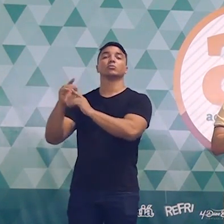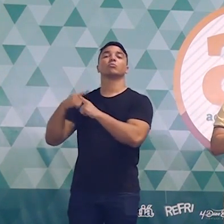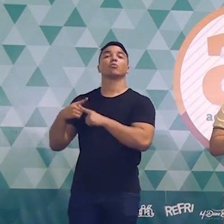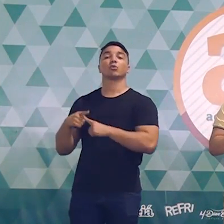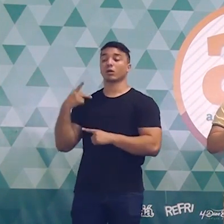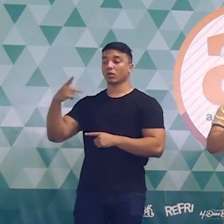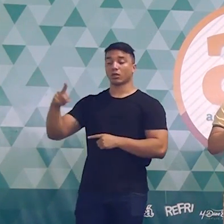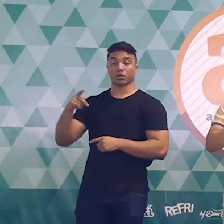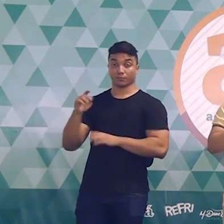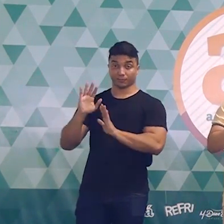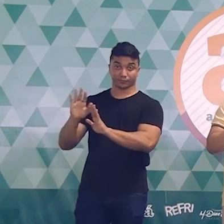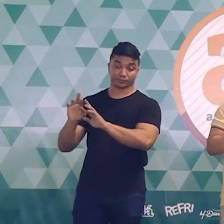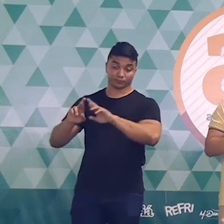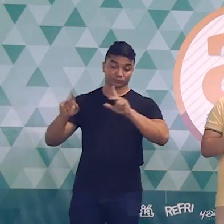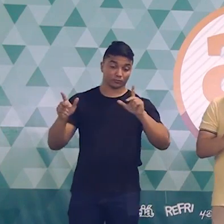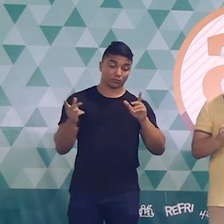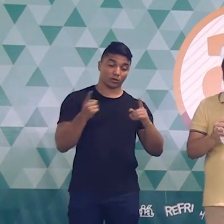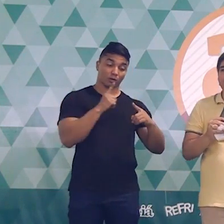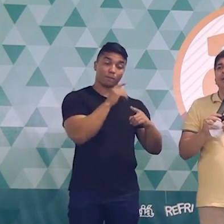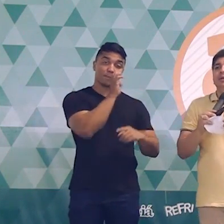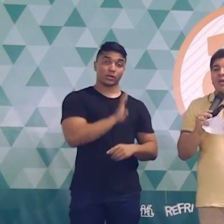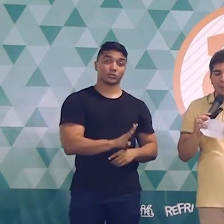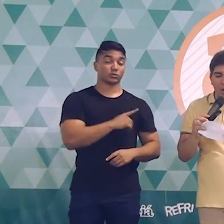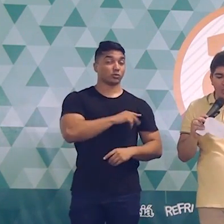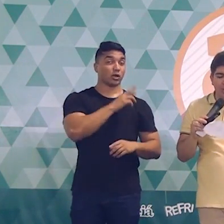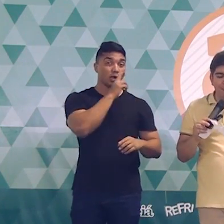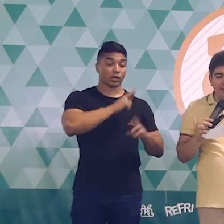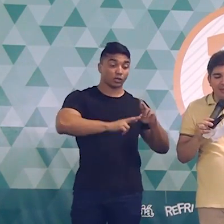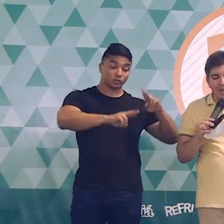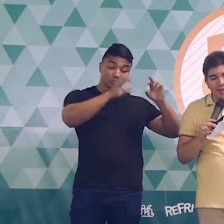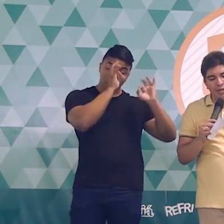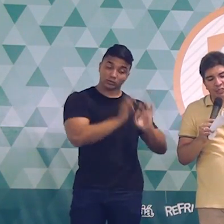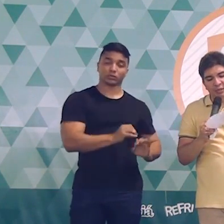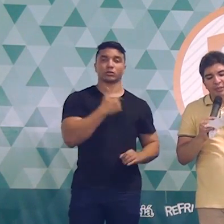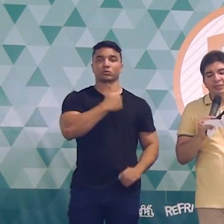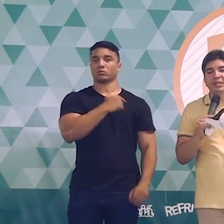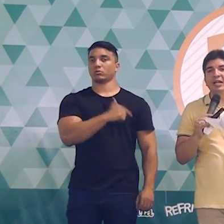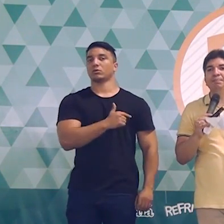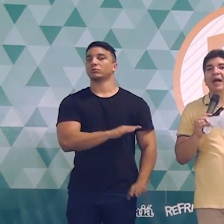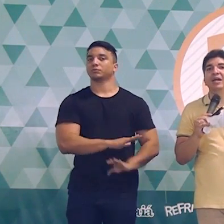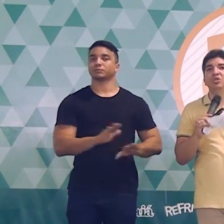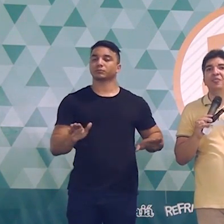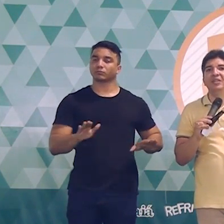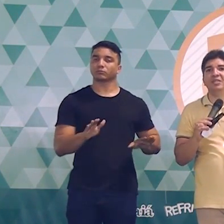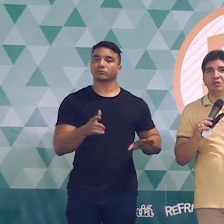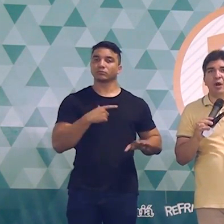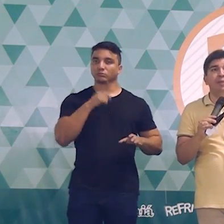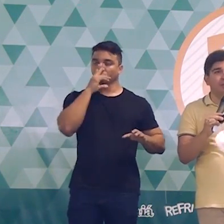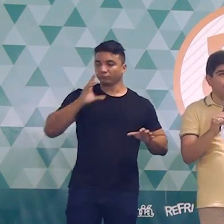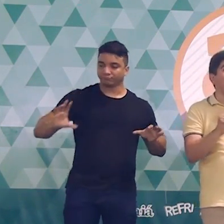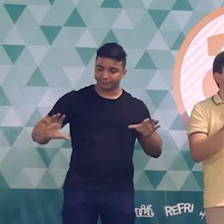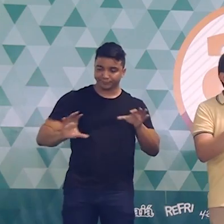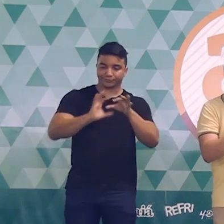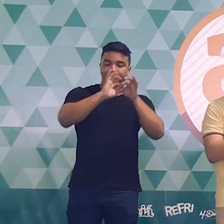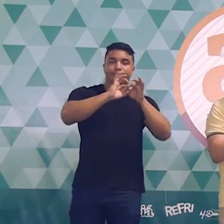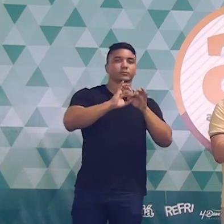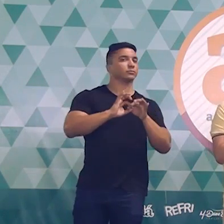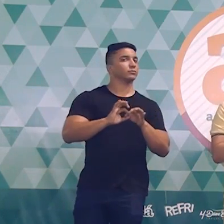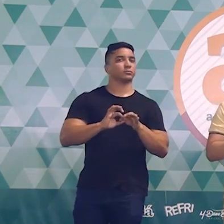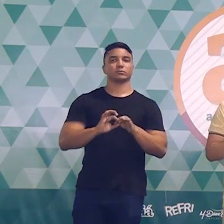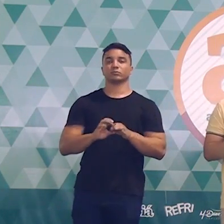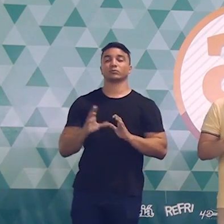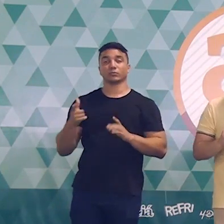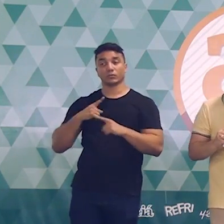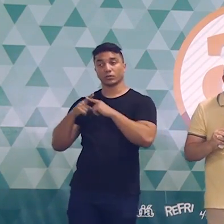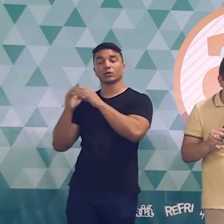o Brasil, país sem religião definida, não pode depender da igreja, tá certo? Para resolver seus problemas, embora a igreja